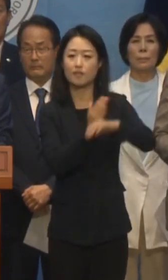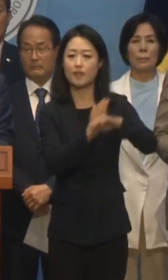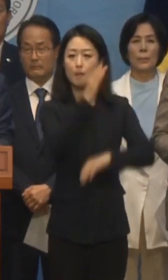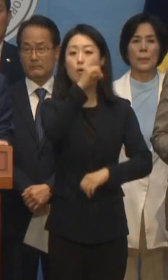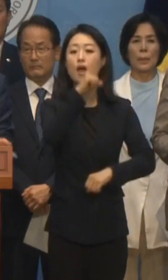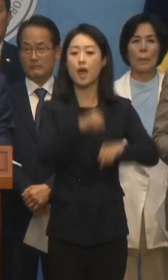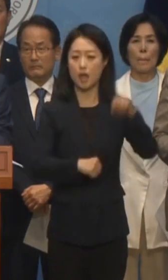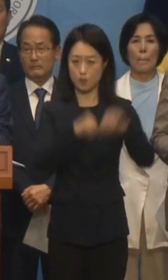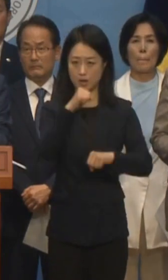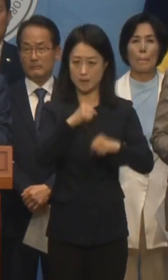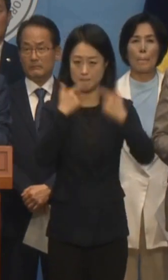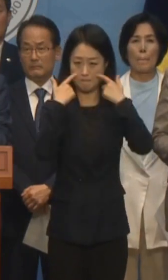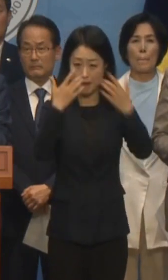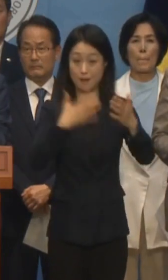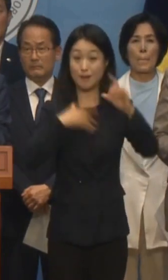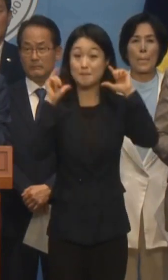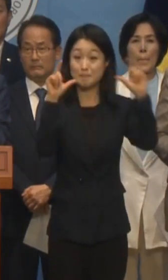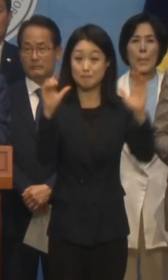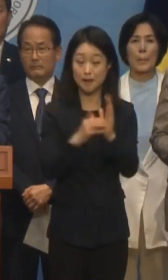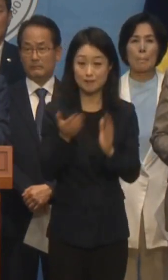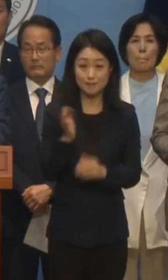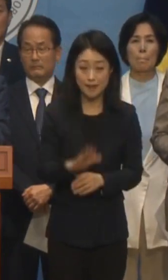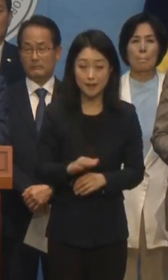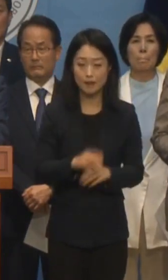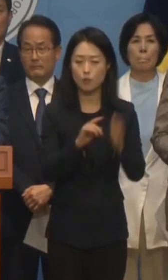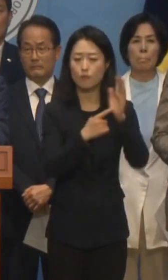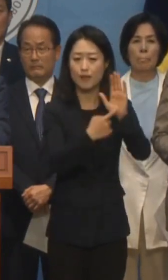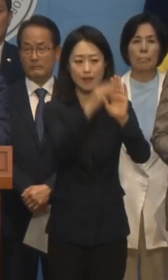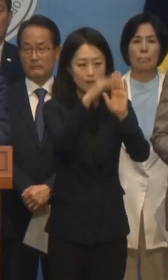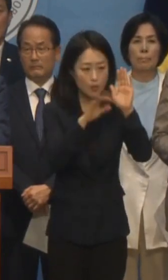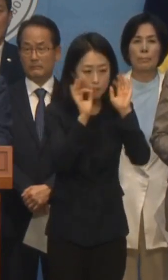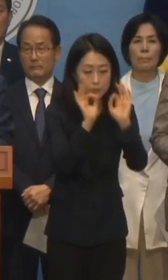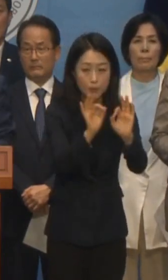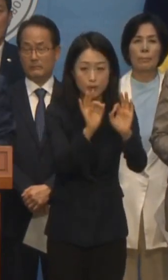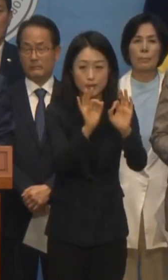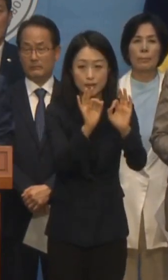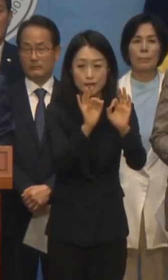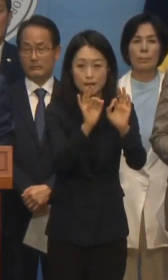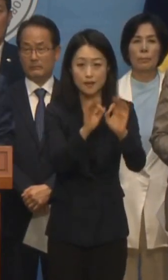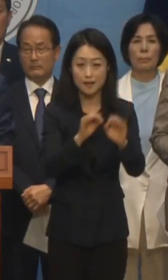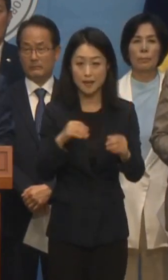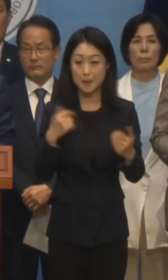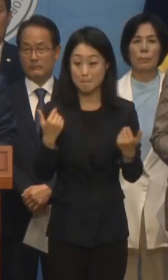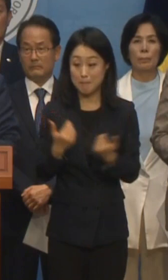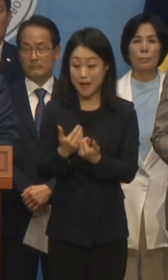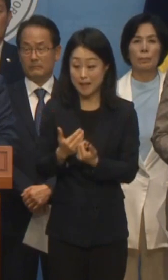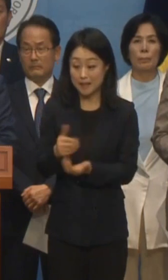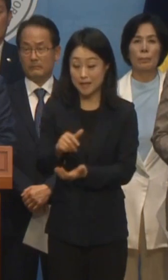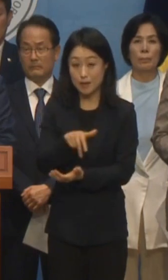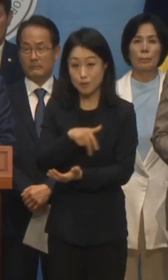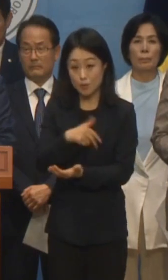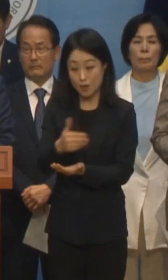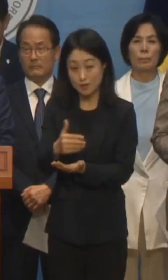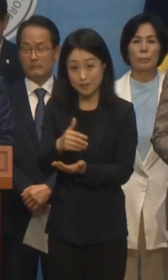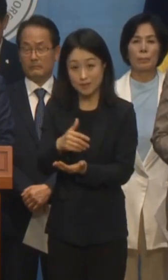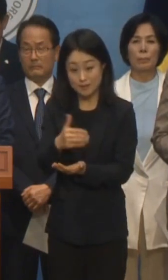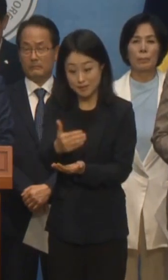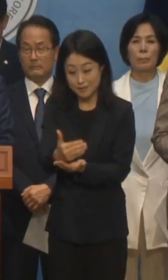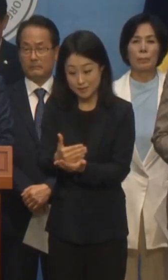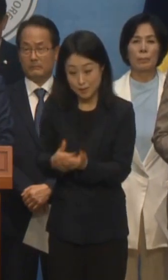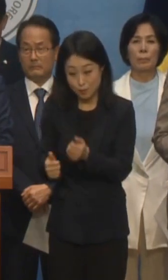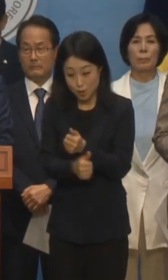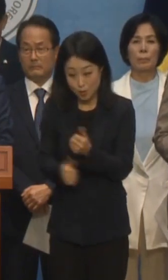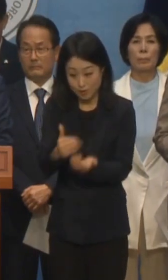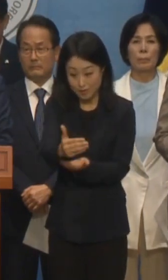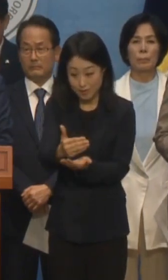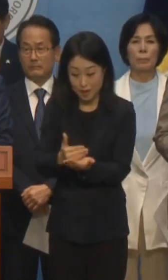행위로 규정하겠다고 했습니다. 그런데 이번에 공개된 의결서에는 반대 의원들의 의견이 무엇인지 분명하고